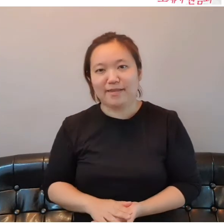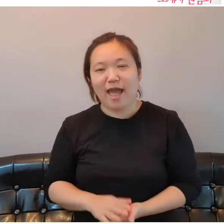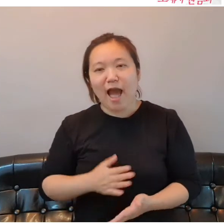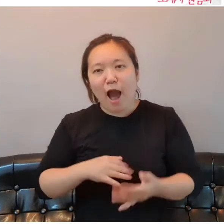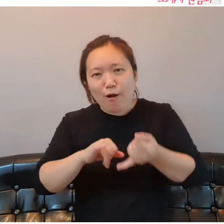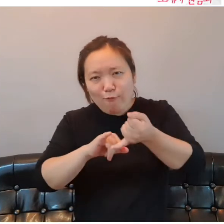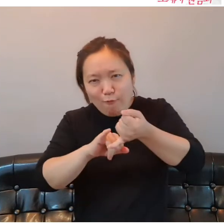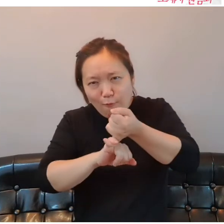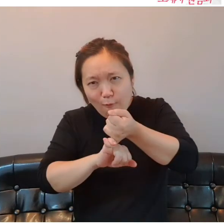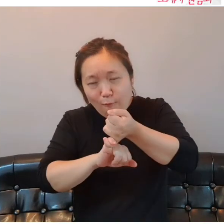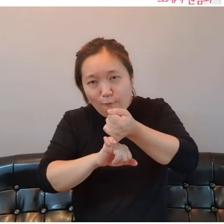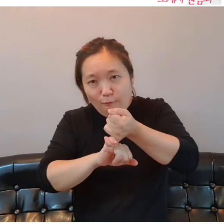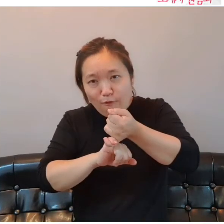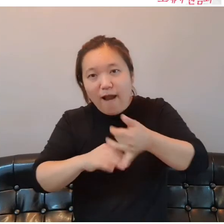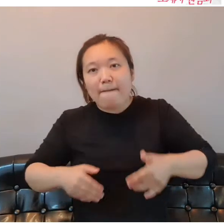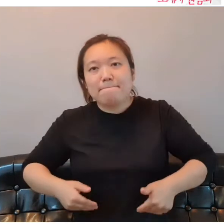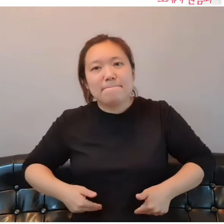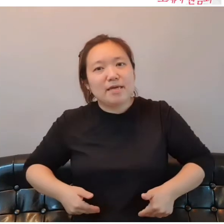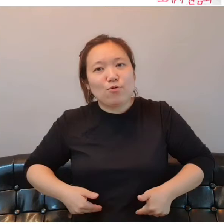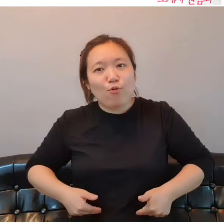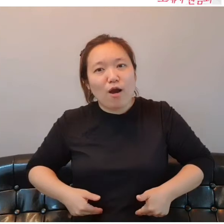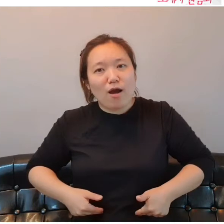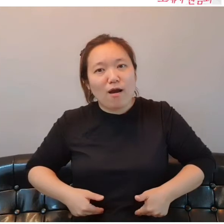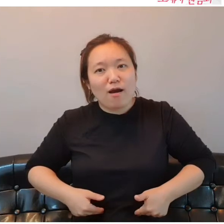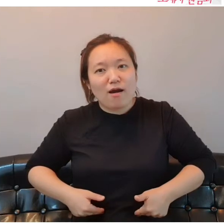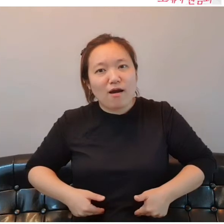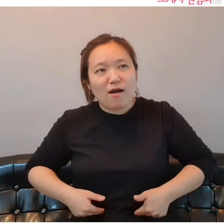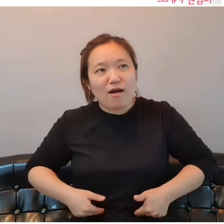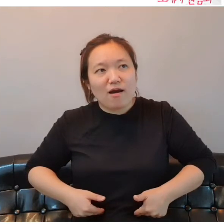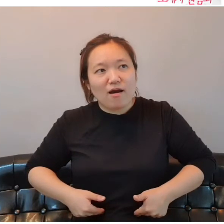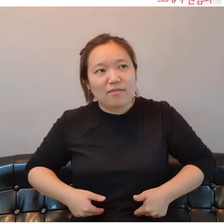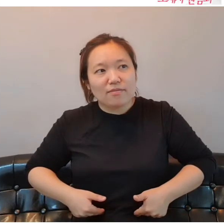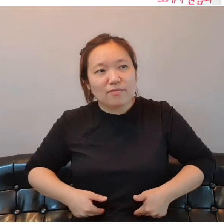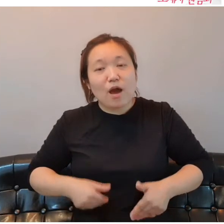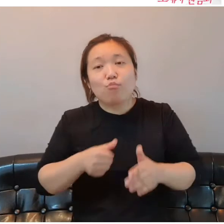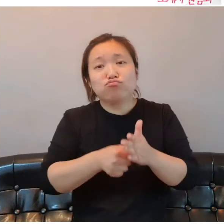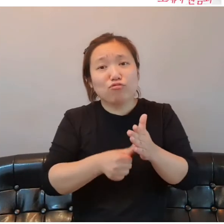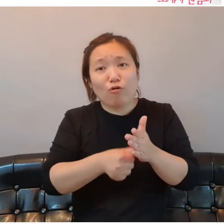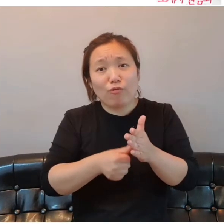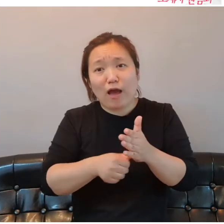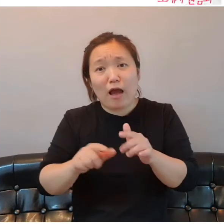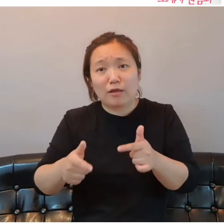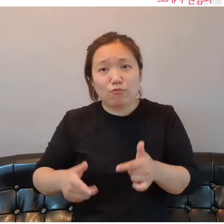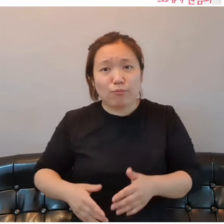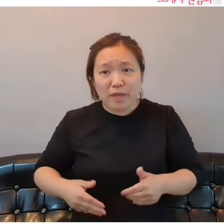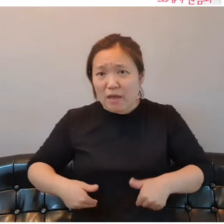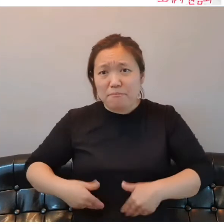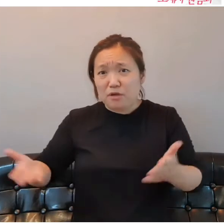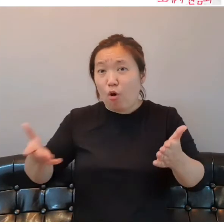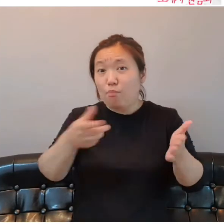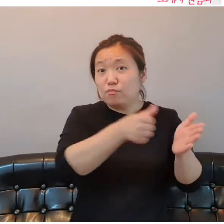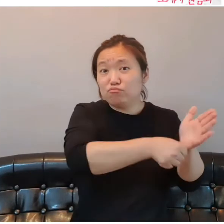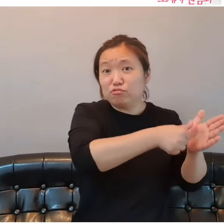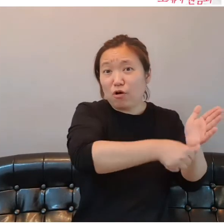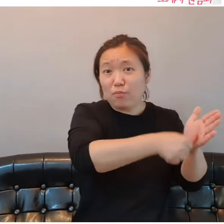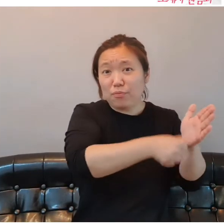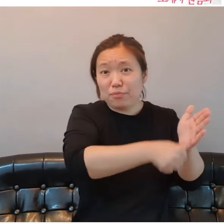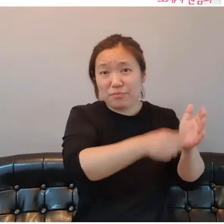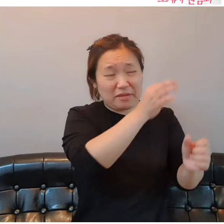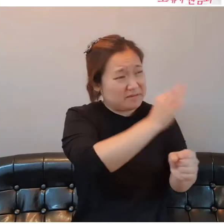쓰지도 않으면서 그동안 정말 쓸데없이 열심히 번 돈을 낭비했다라는 것을 알게 되실